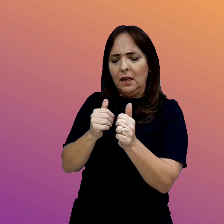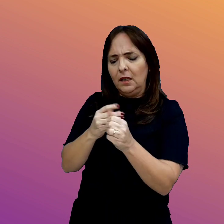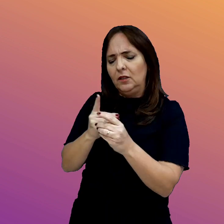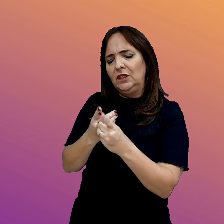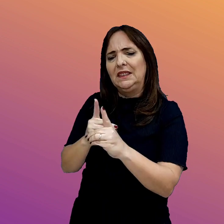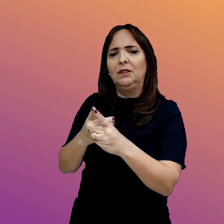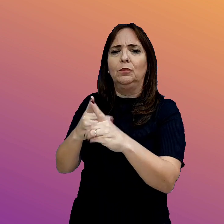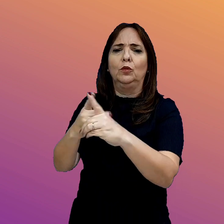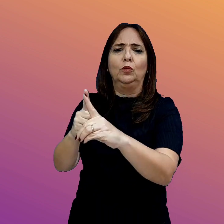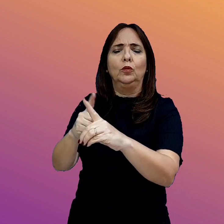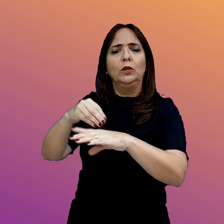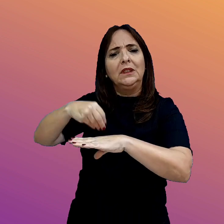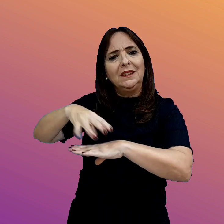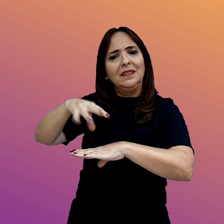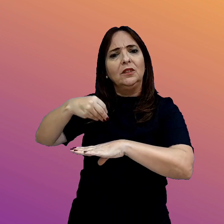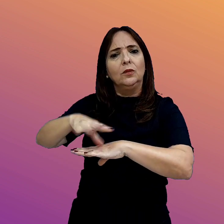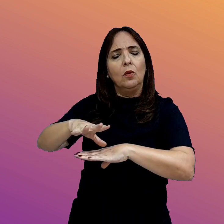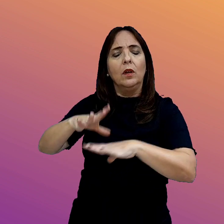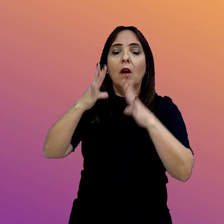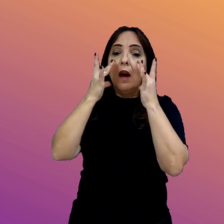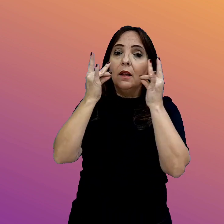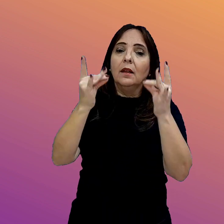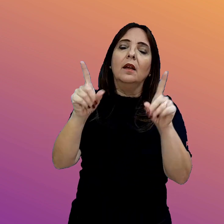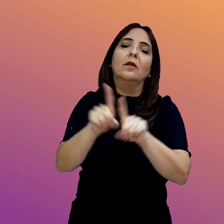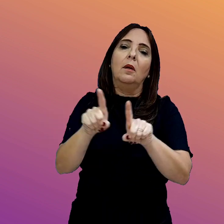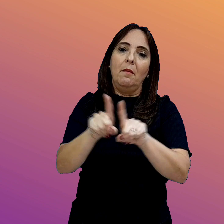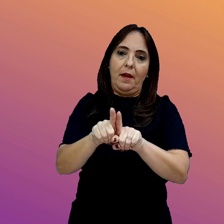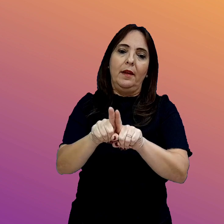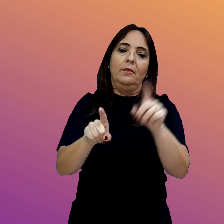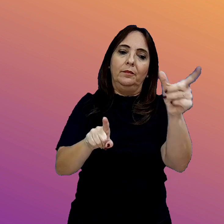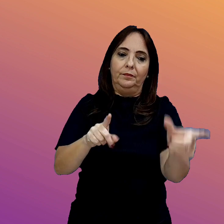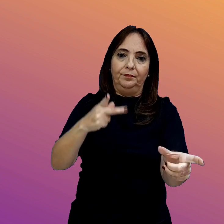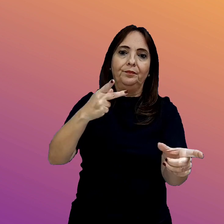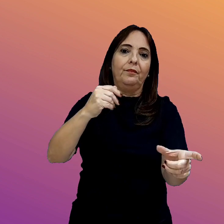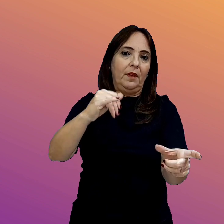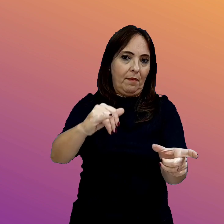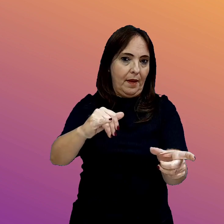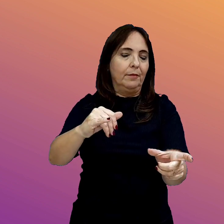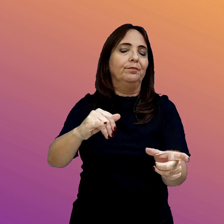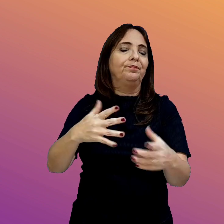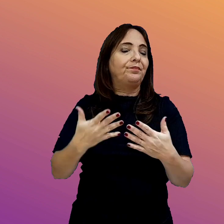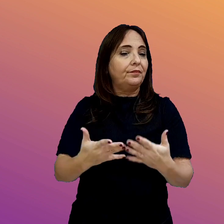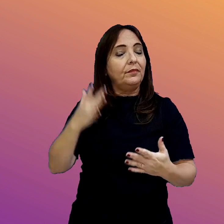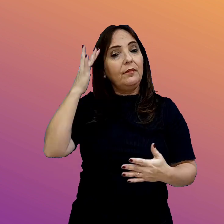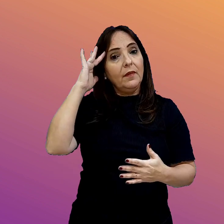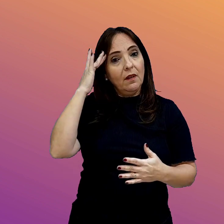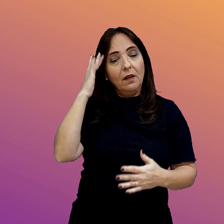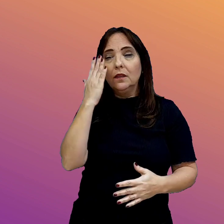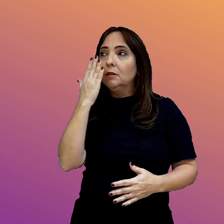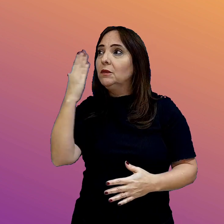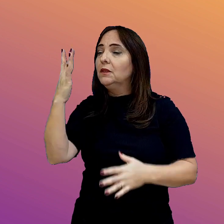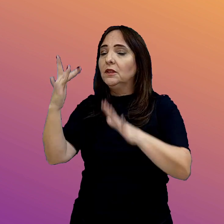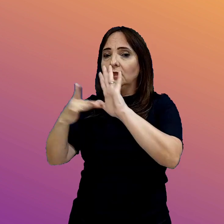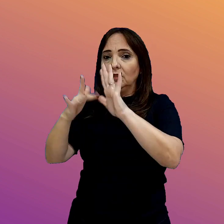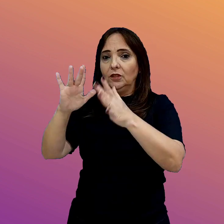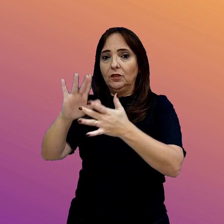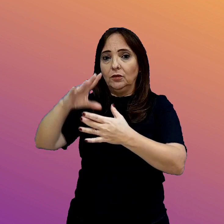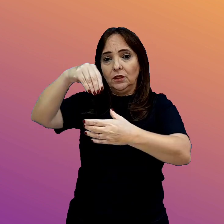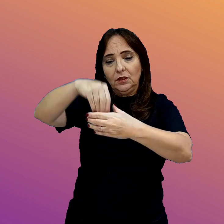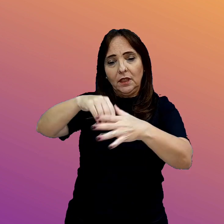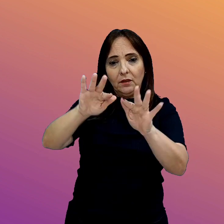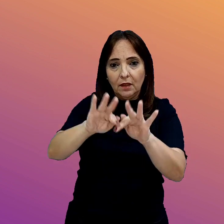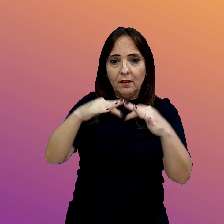também. E eu acho que a presença de Jesus no lar, ela transforma e